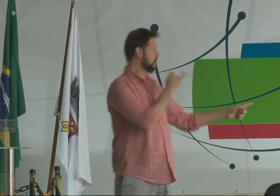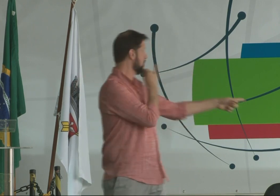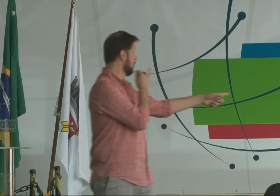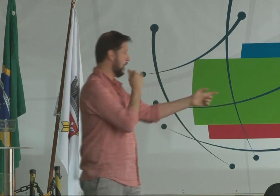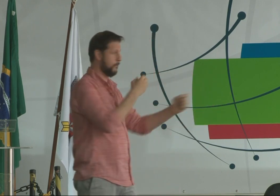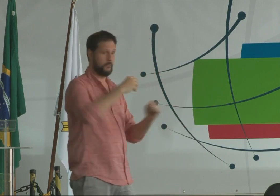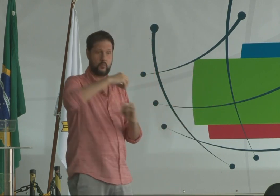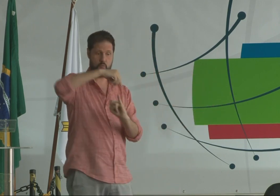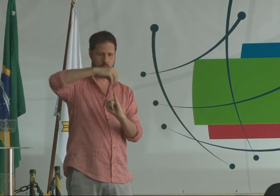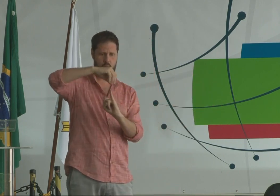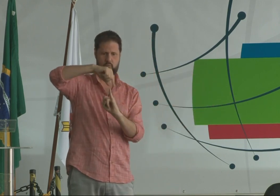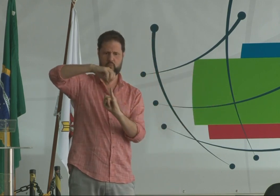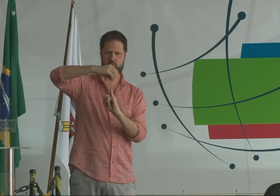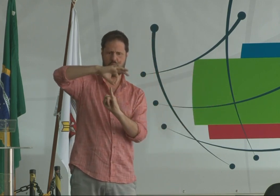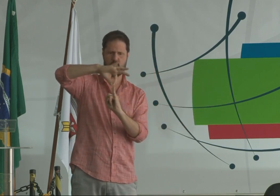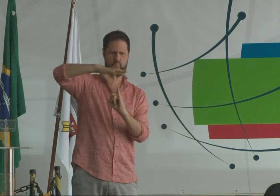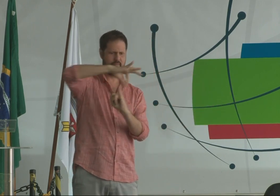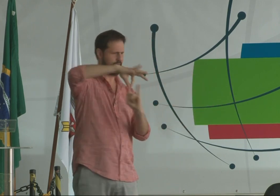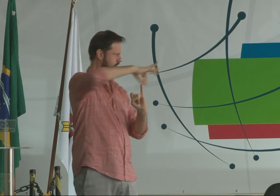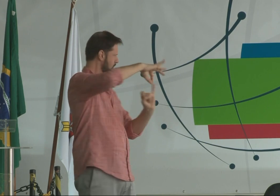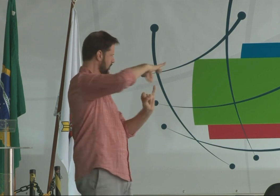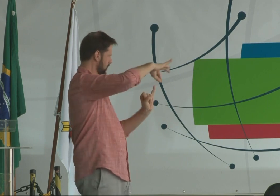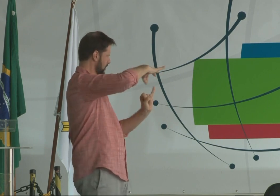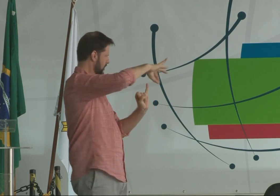de transformação tem ainda bem. Por exemplo, aqui no IFES,